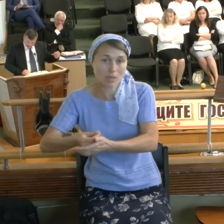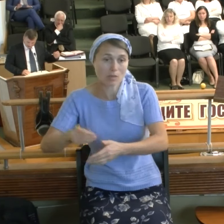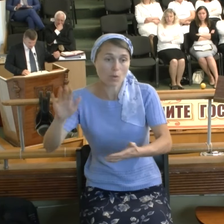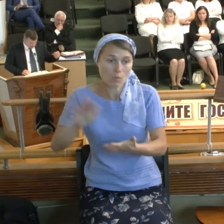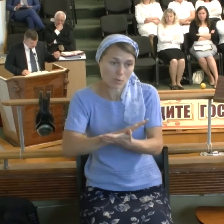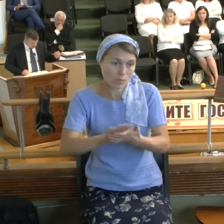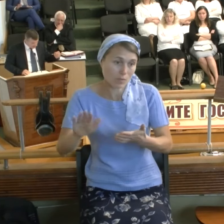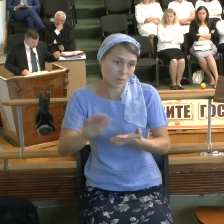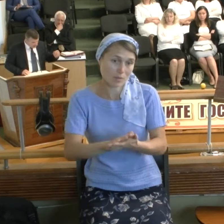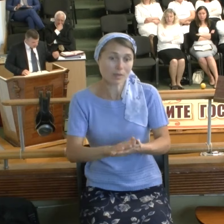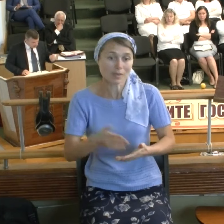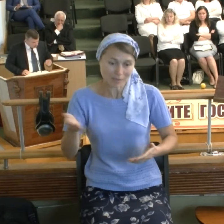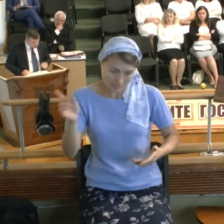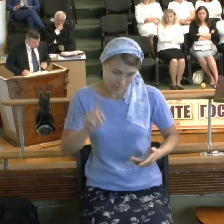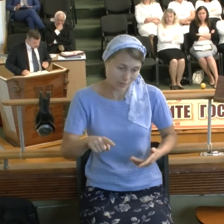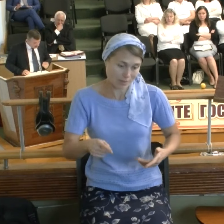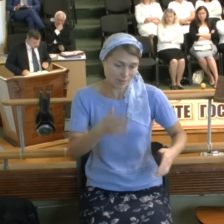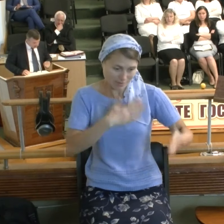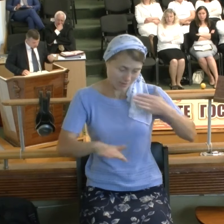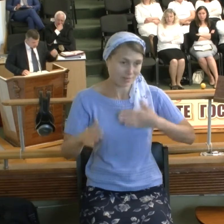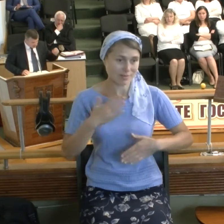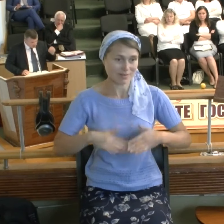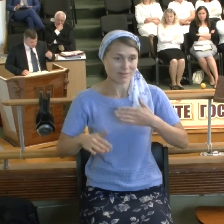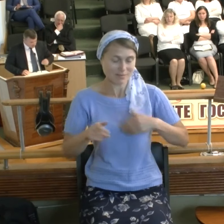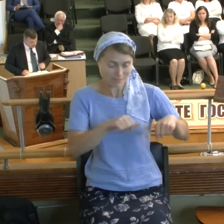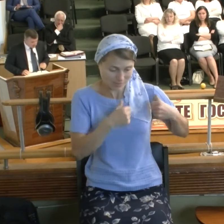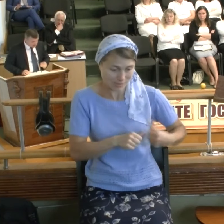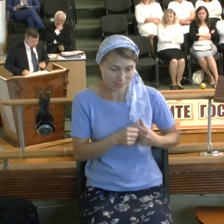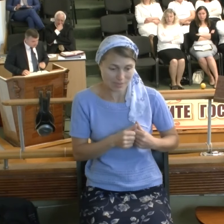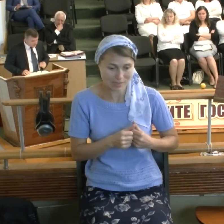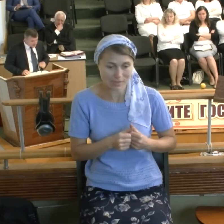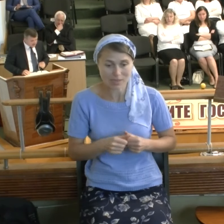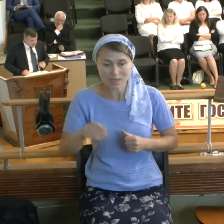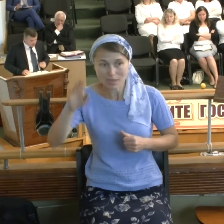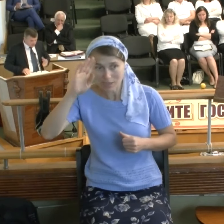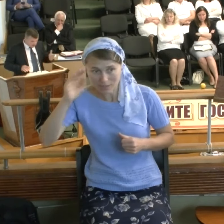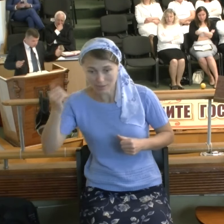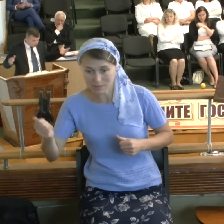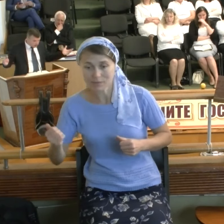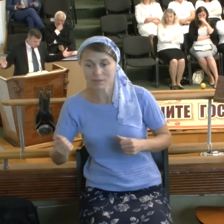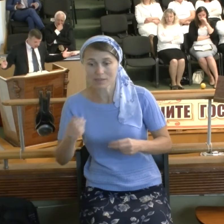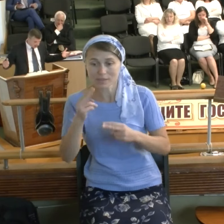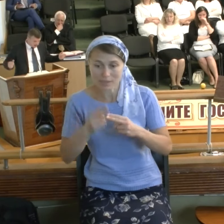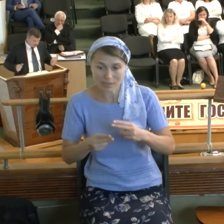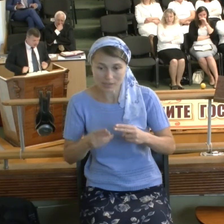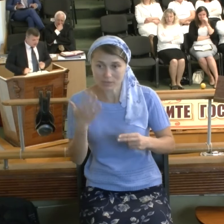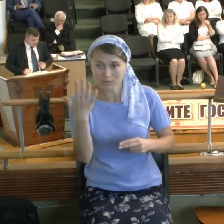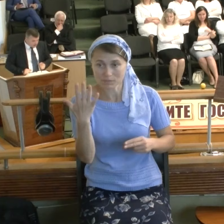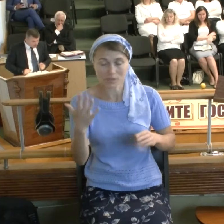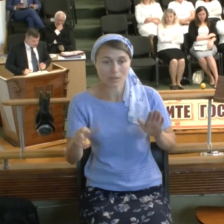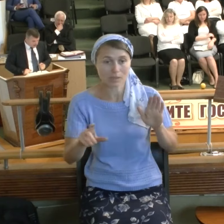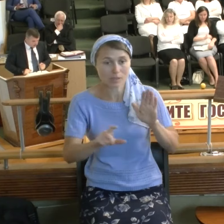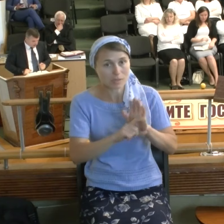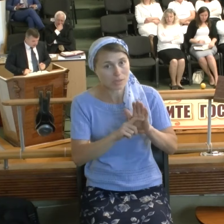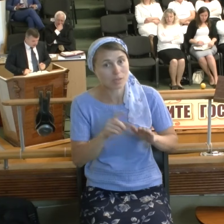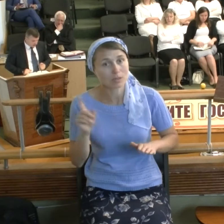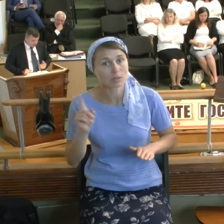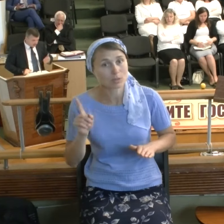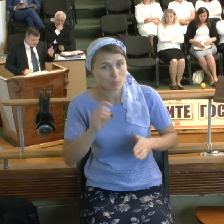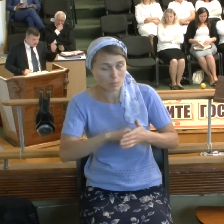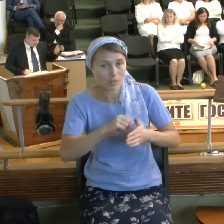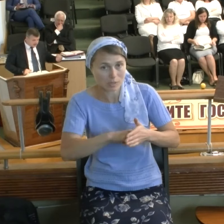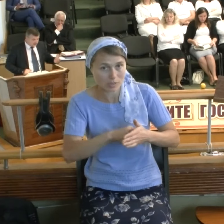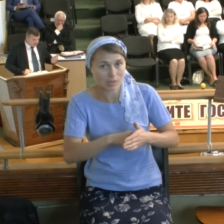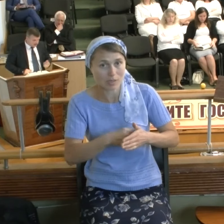невозможно иметь этой радости. И поэтому Давид говорит, вот заканчивая 5 стих, он говорит, что является причиной его